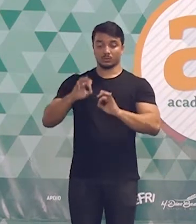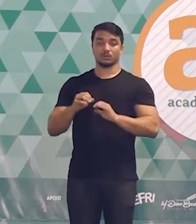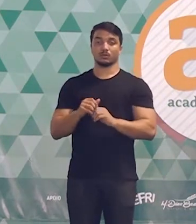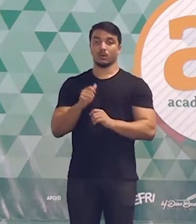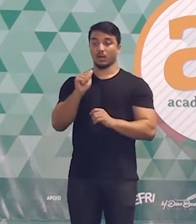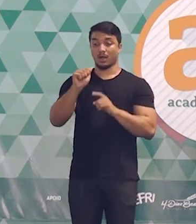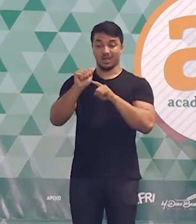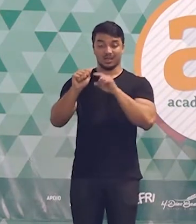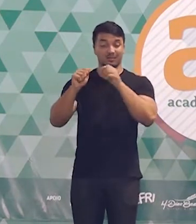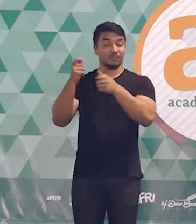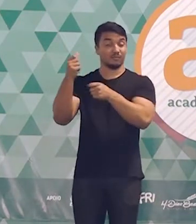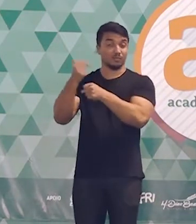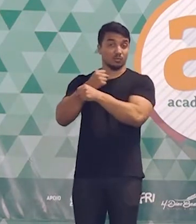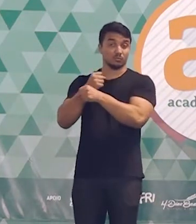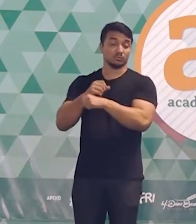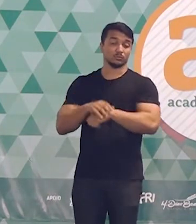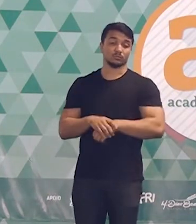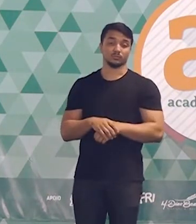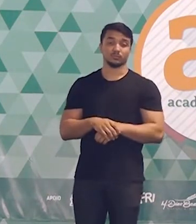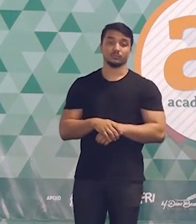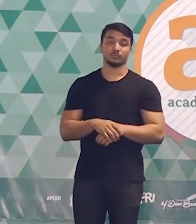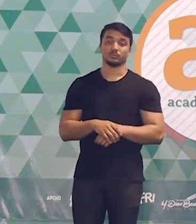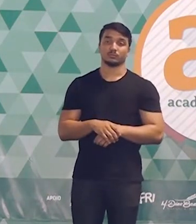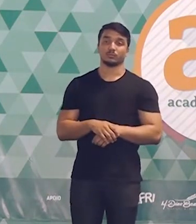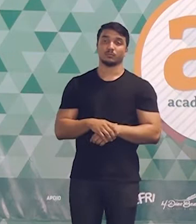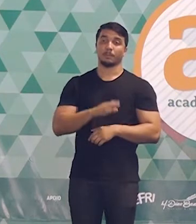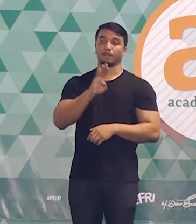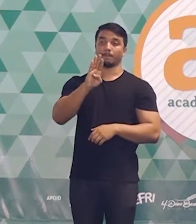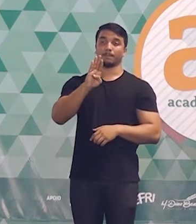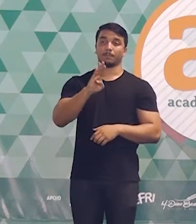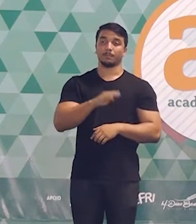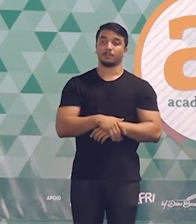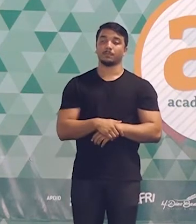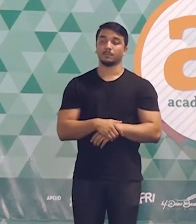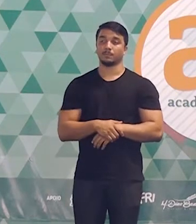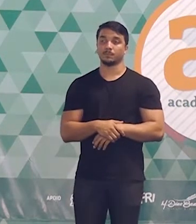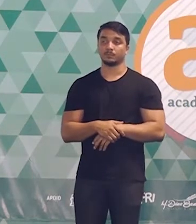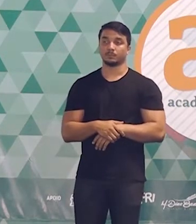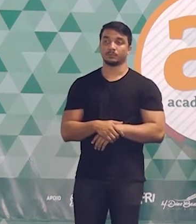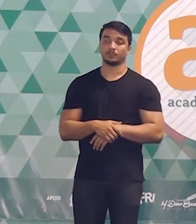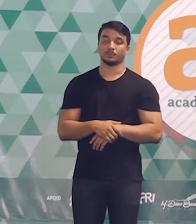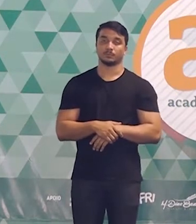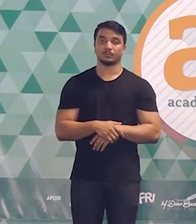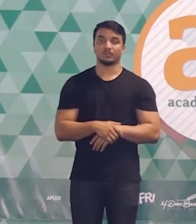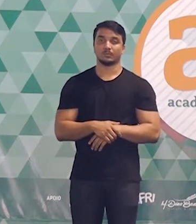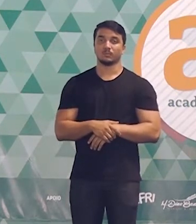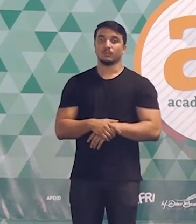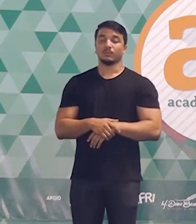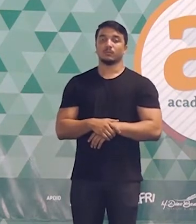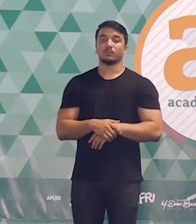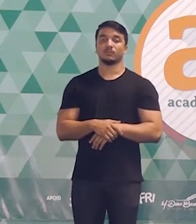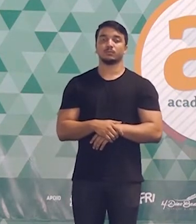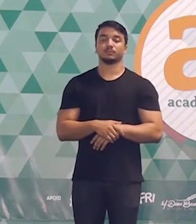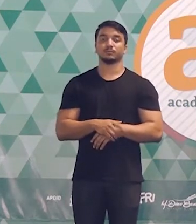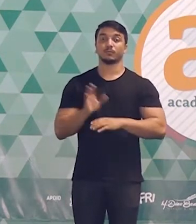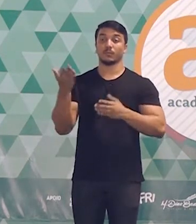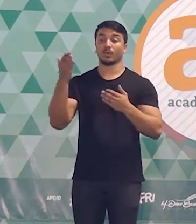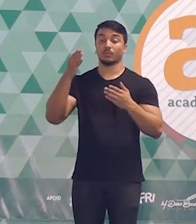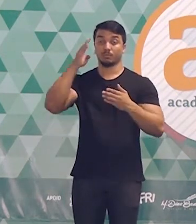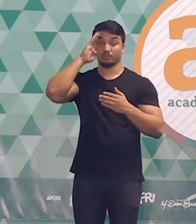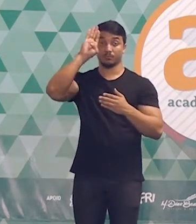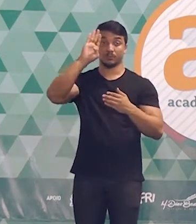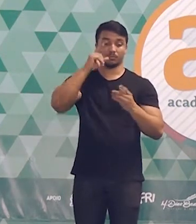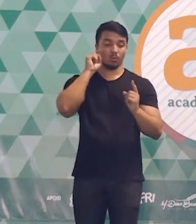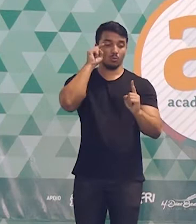A é falsa, que só a marca da sua calça. Vamos ver a B. A B assim diz: revela o principal